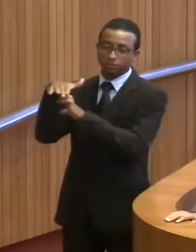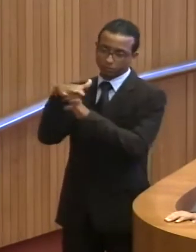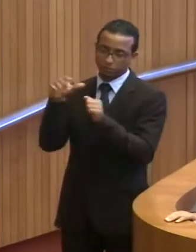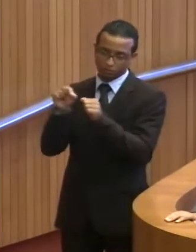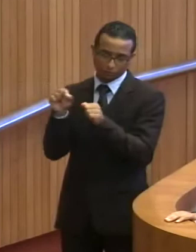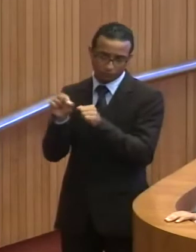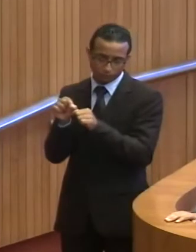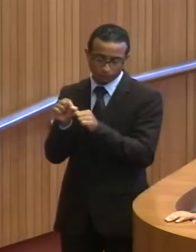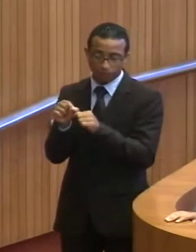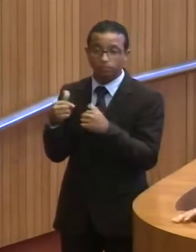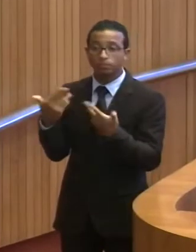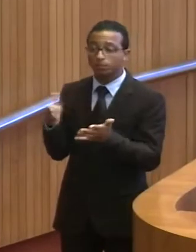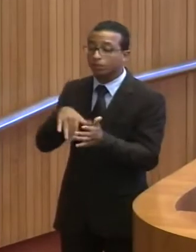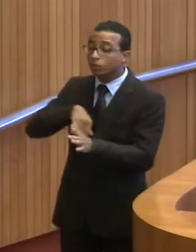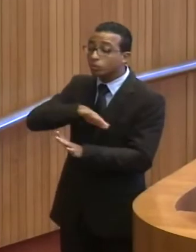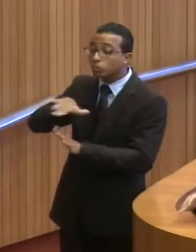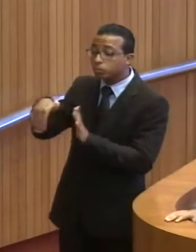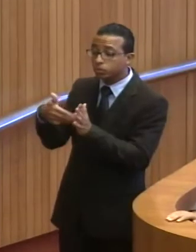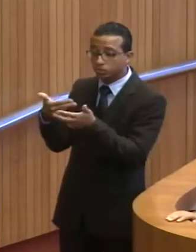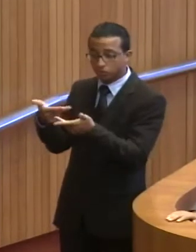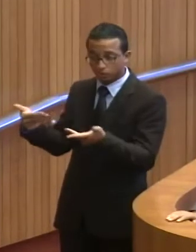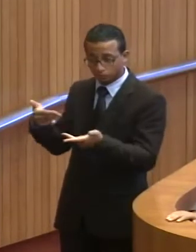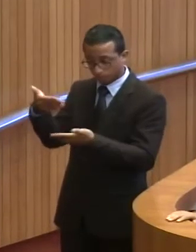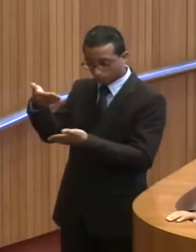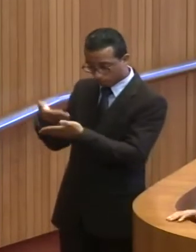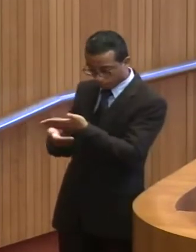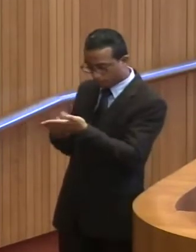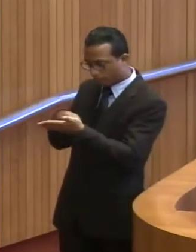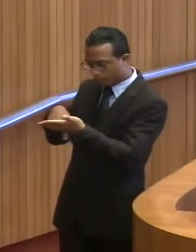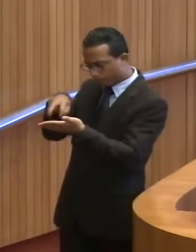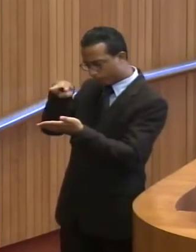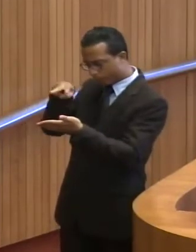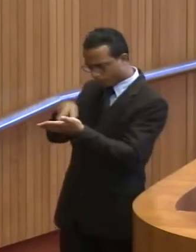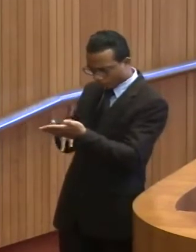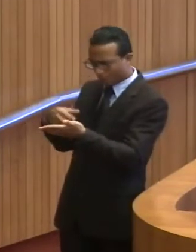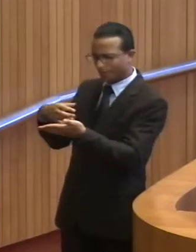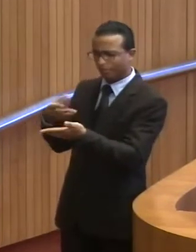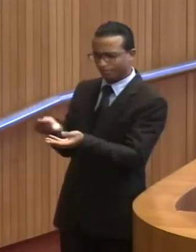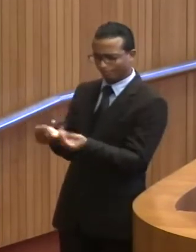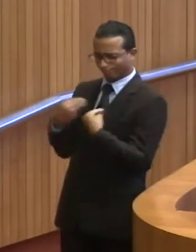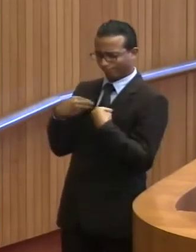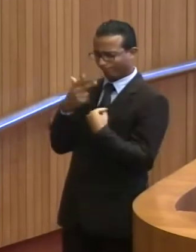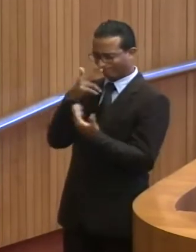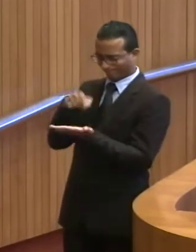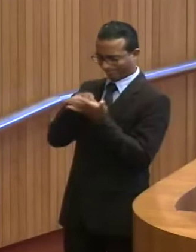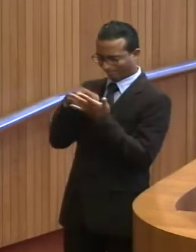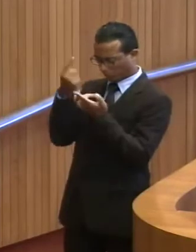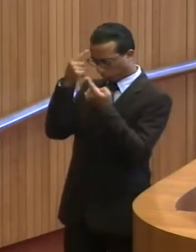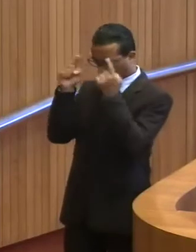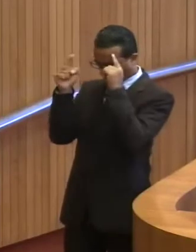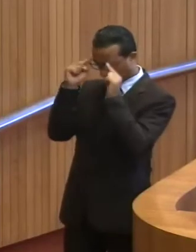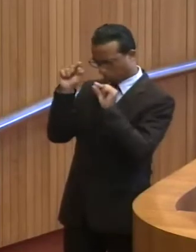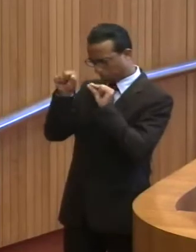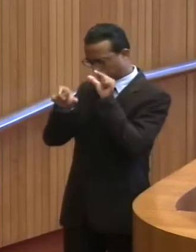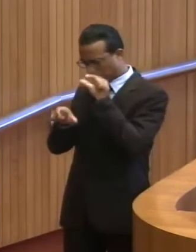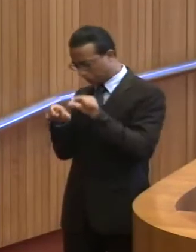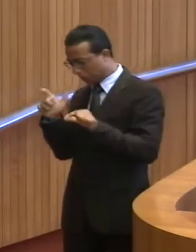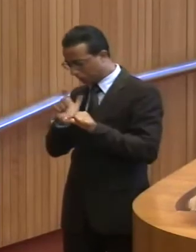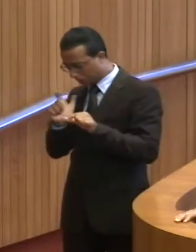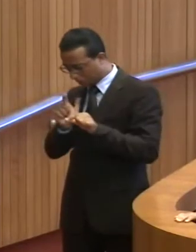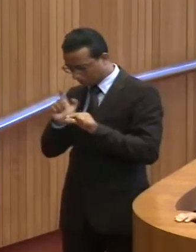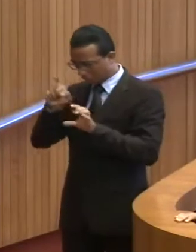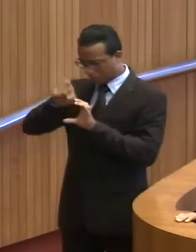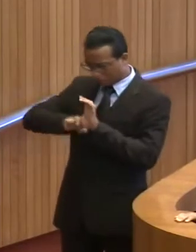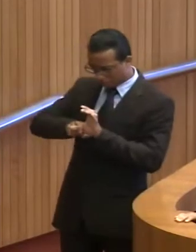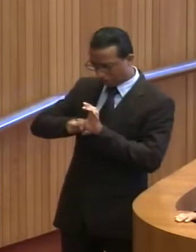contratada. Todas essas considerações levantam sérias dúvidas sobre a própria existência do débito